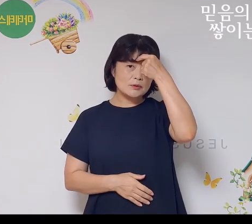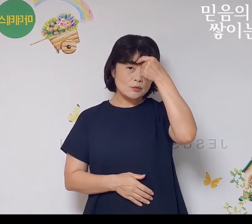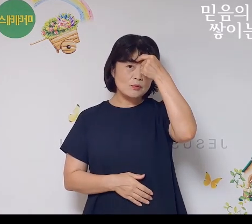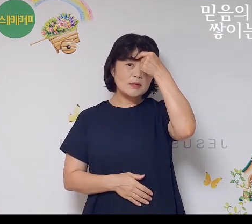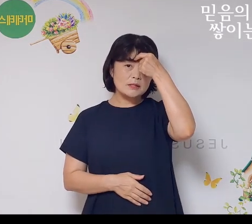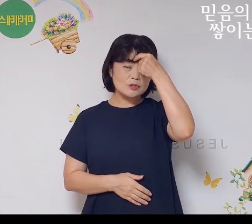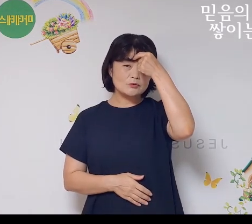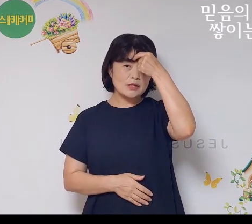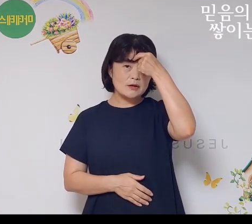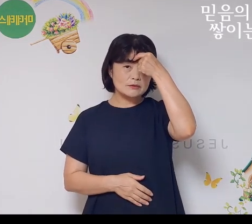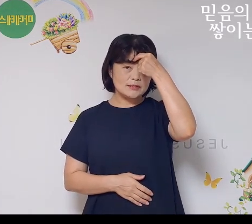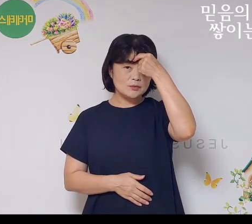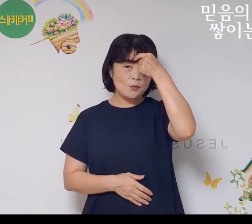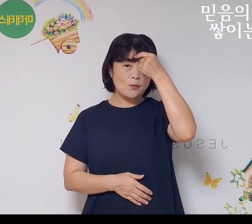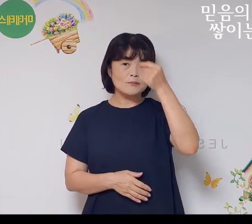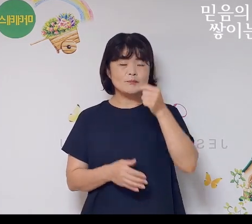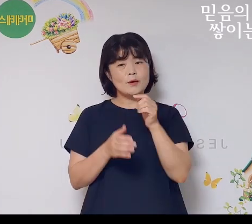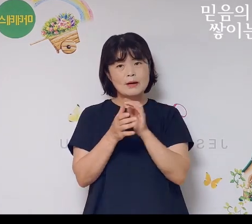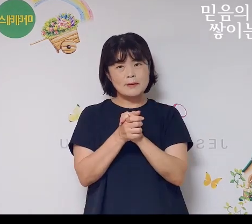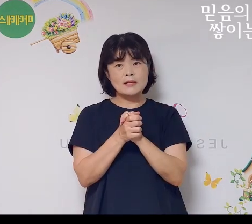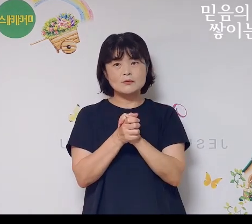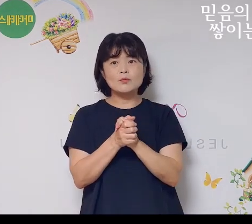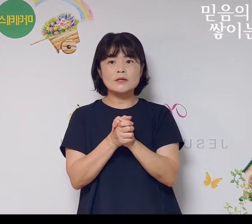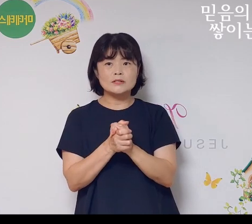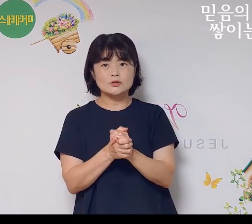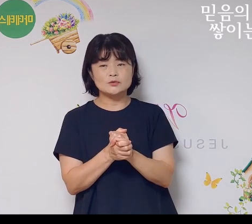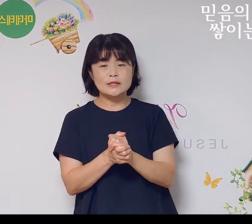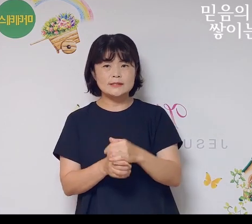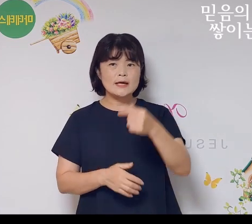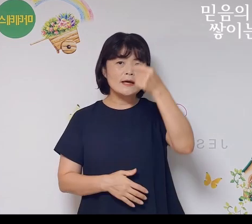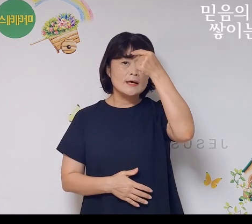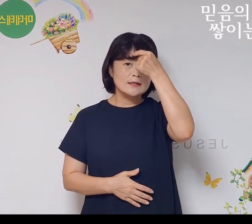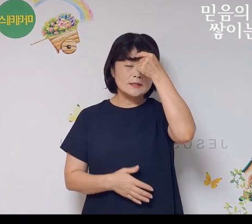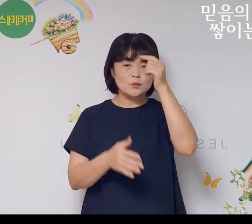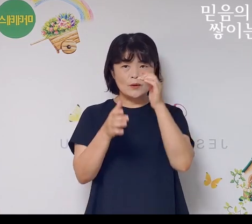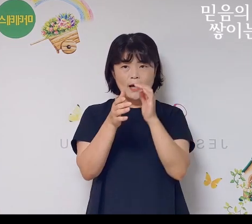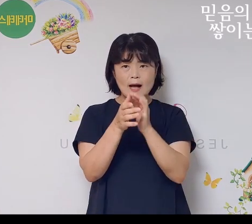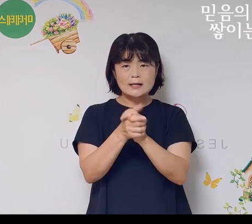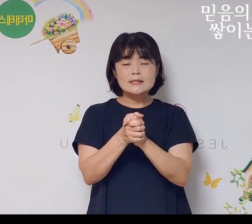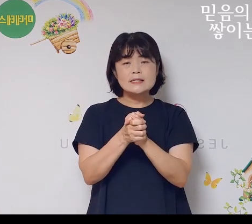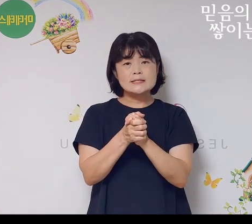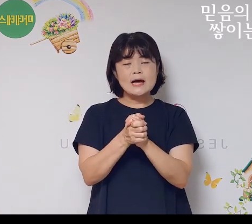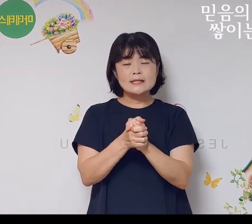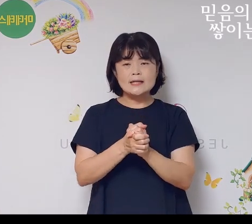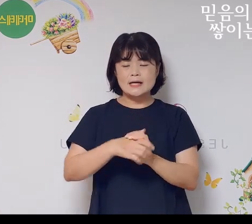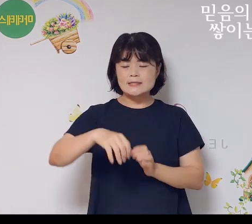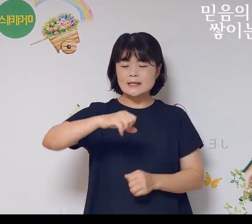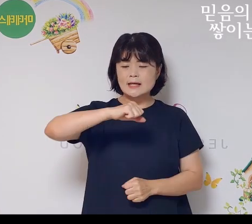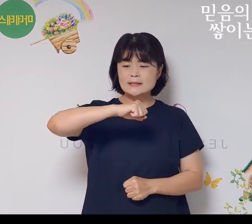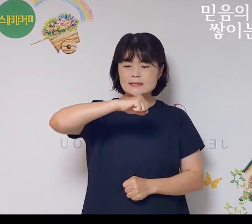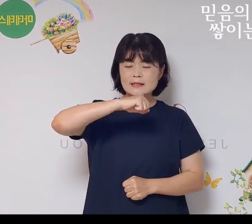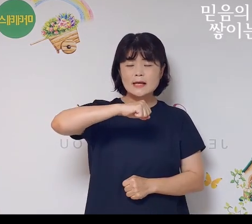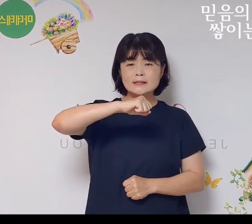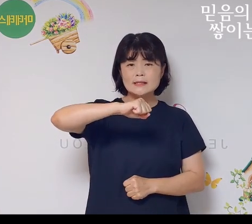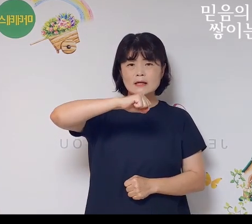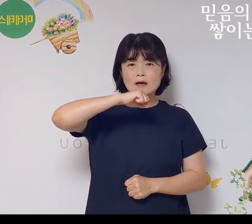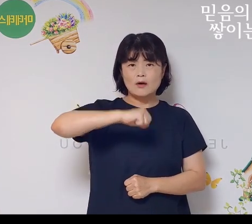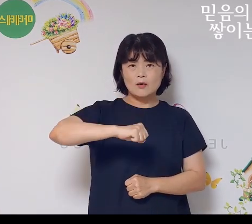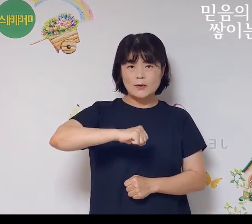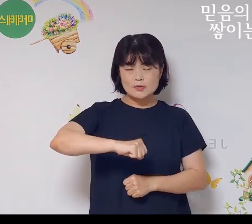요거만 하셔도 돼요. 기도 아멘 요거만 하셔도 되는데 기도가 쌓이다, 쌓다는